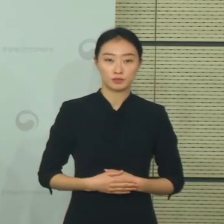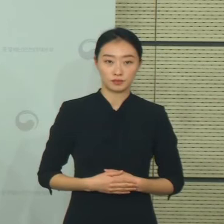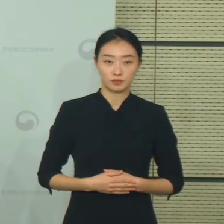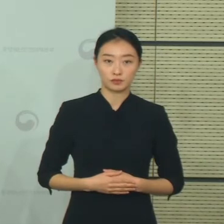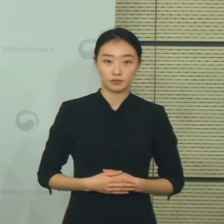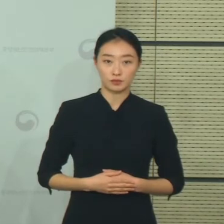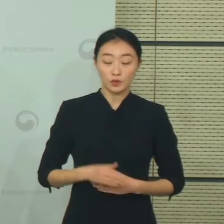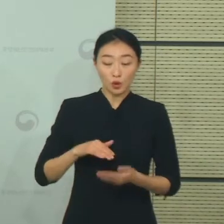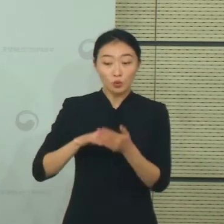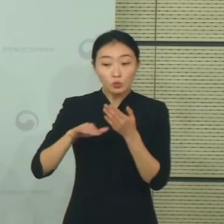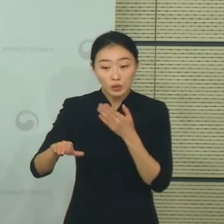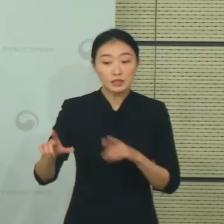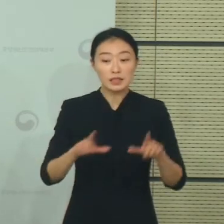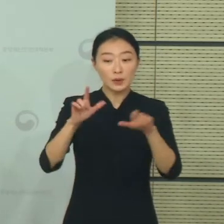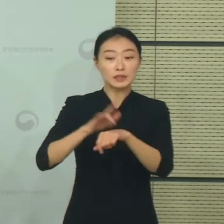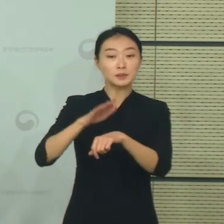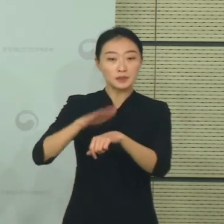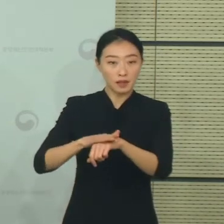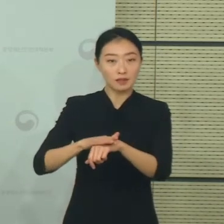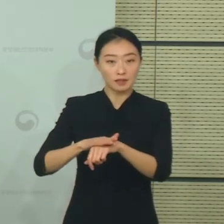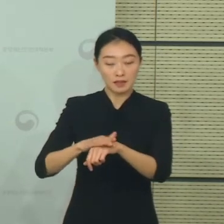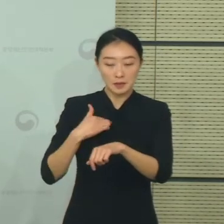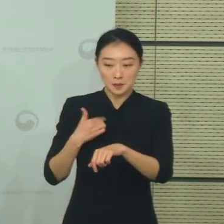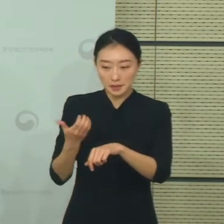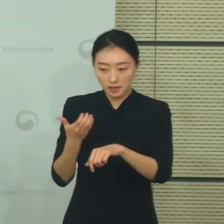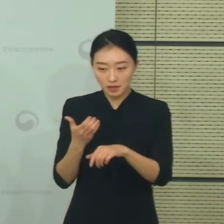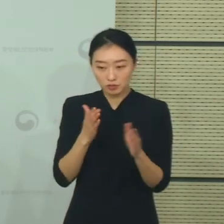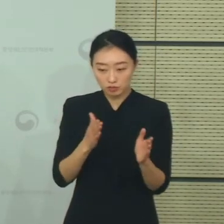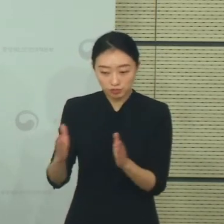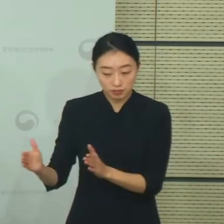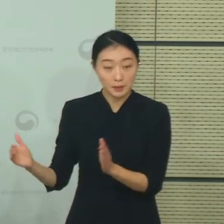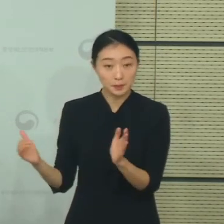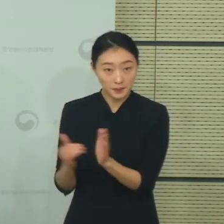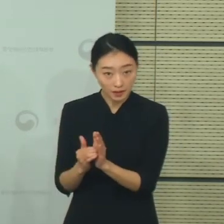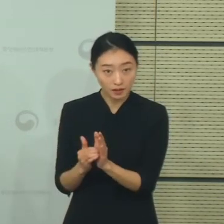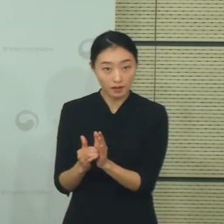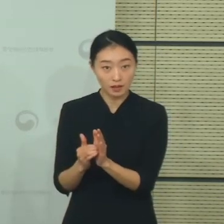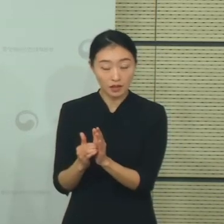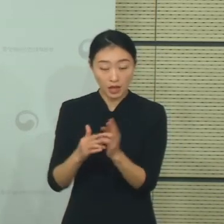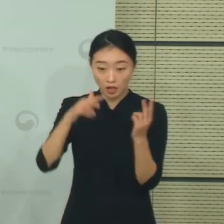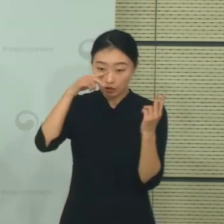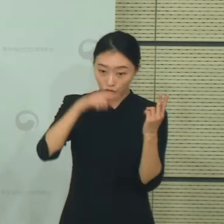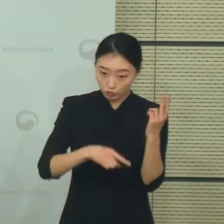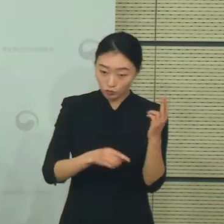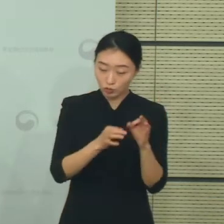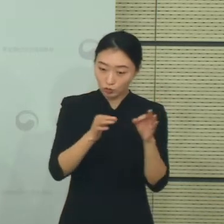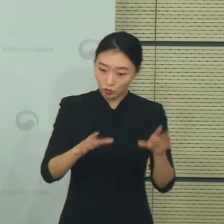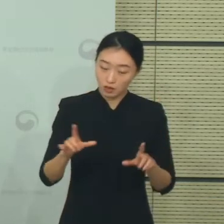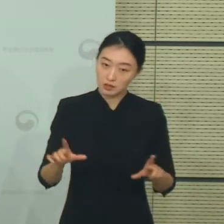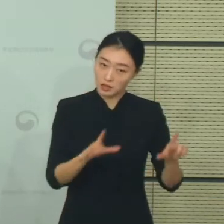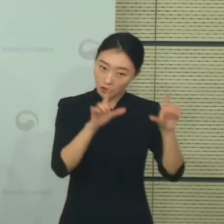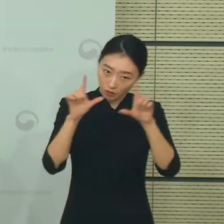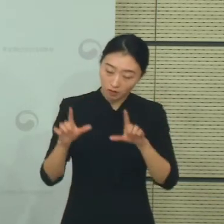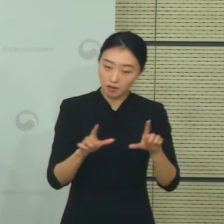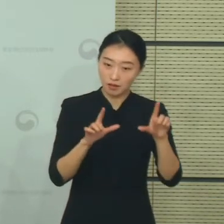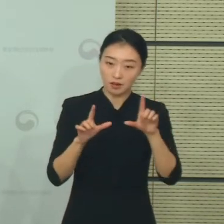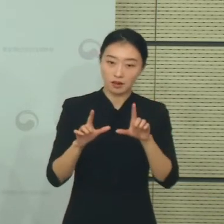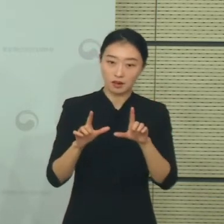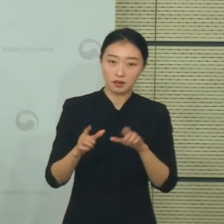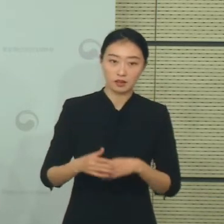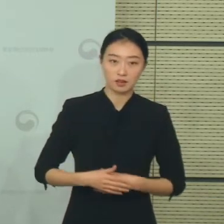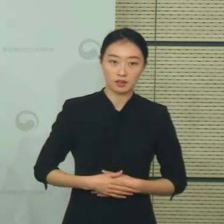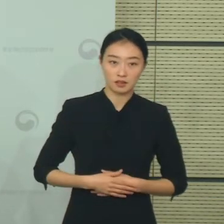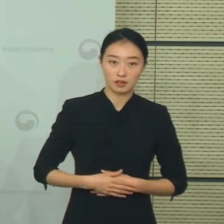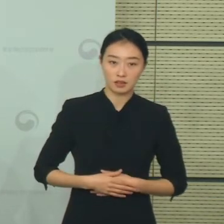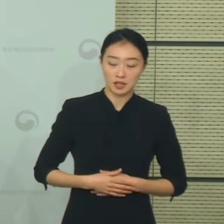적용할 구체적인 지침을 같이 저희가 마련을 해서 만약 2주 동안의 어떤 생활 방역 강화된